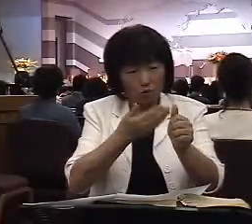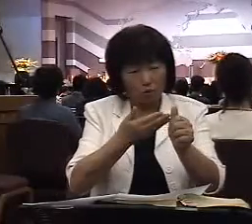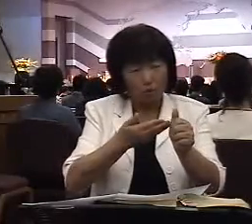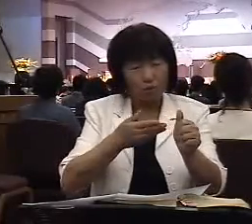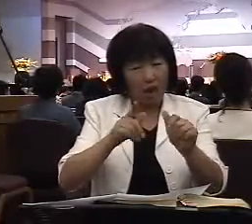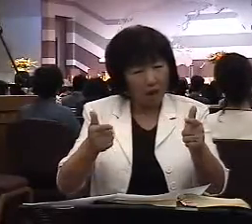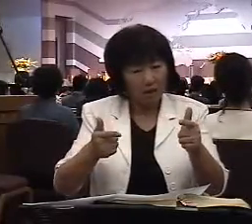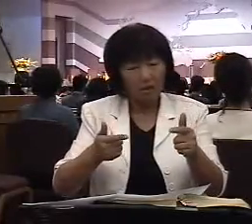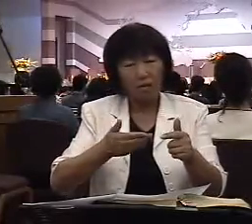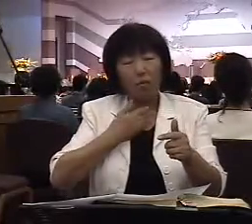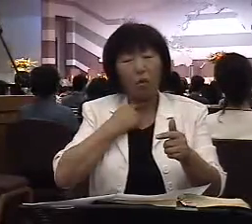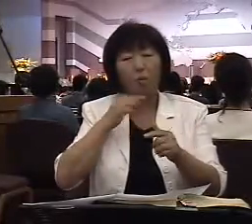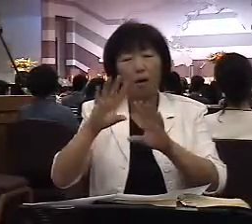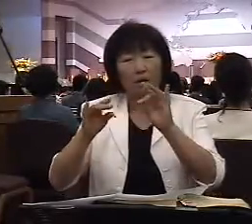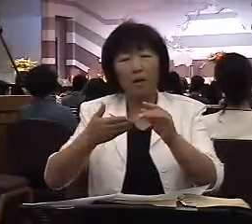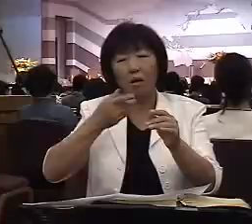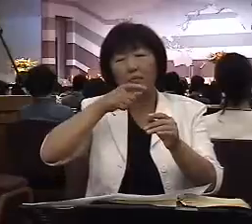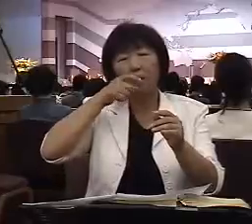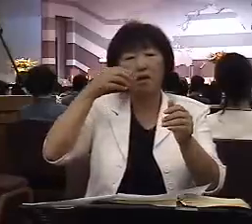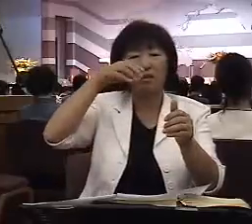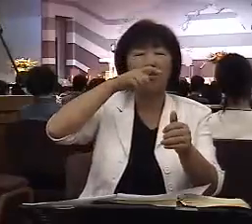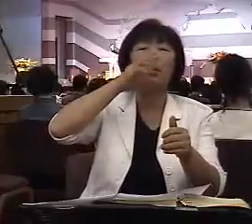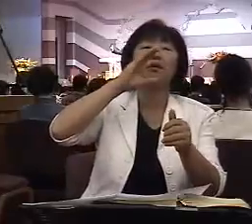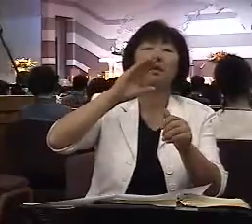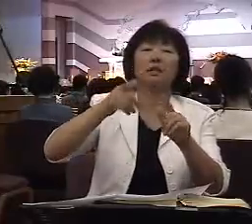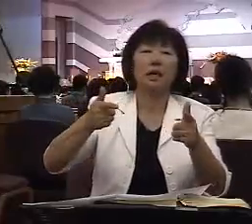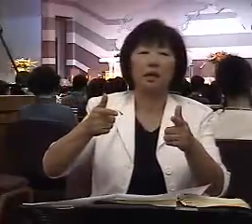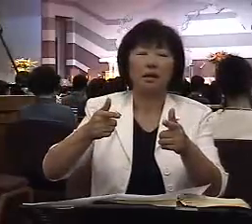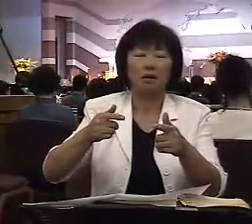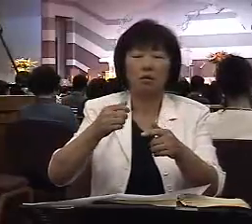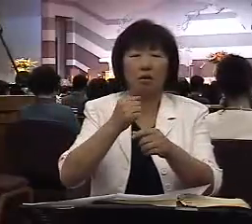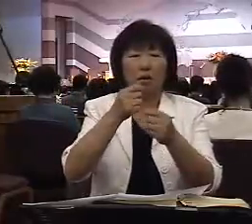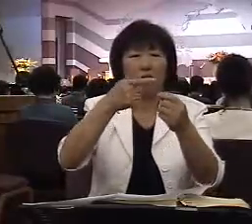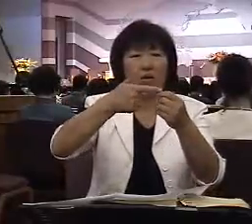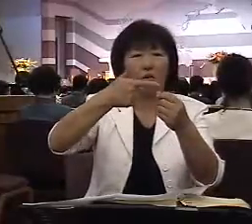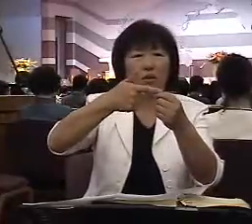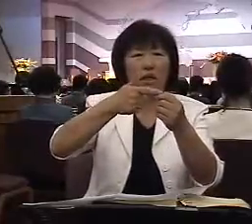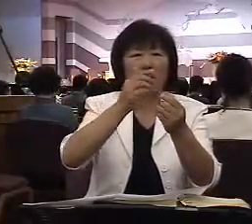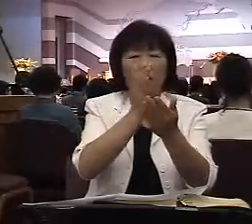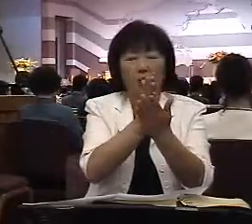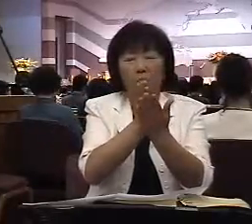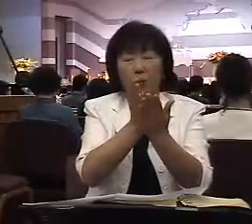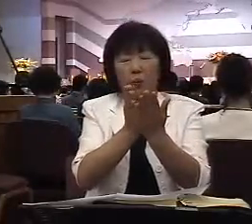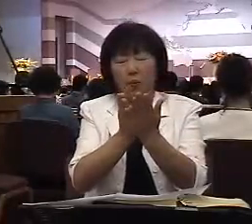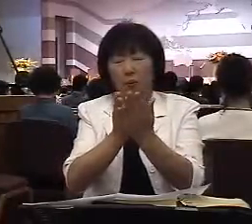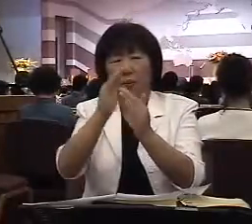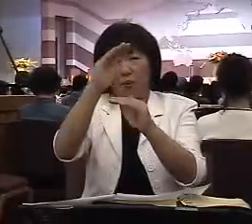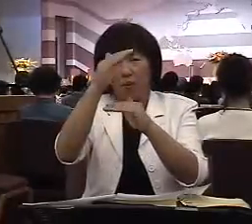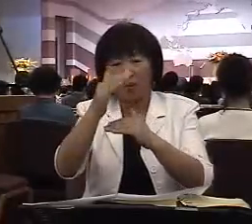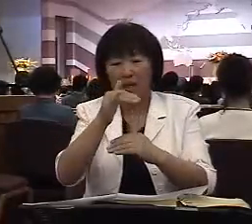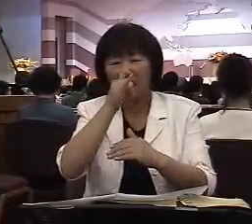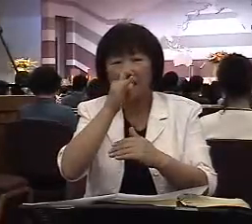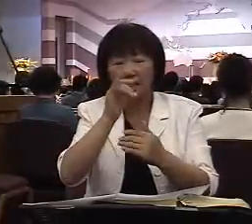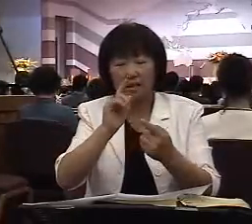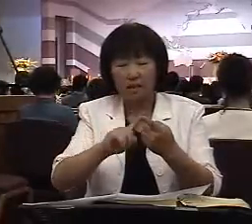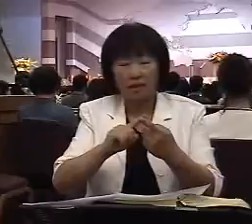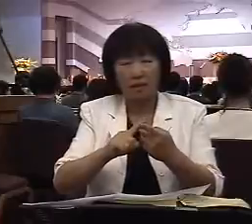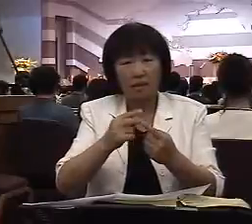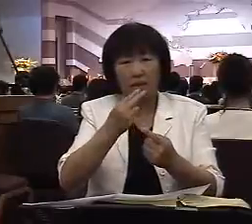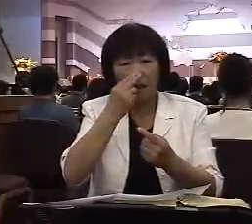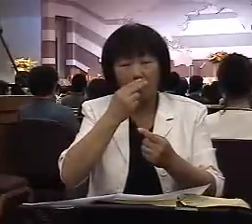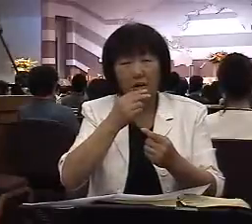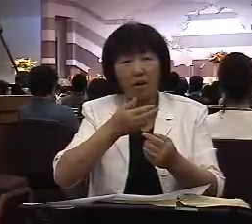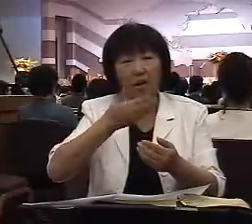아니하였고, 목마를 때에 마시게 하지 아니하였고, 이렇게 6가지 항목으로 쭉 나오는데, 여러분 한번 들어보세요.